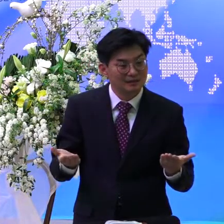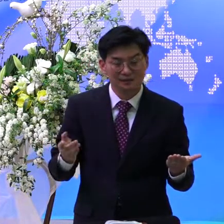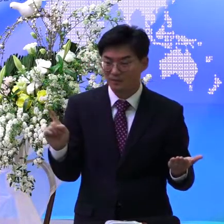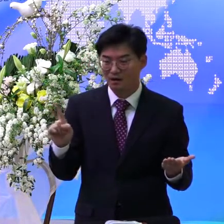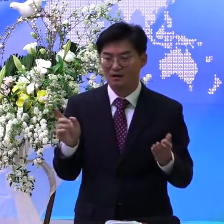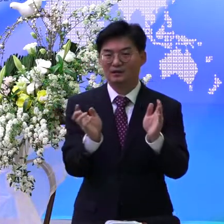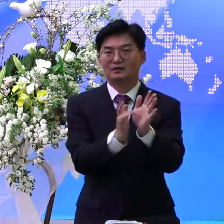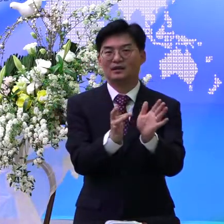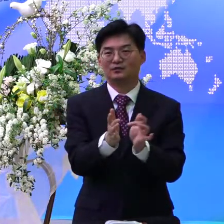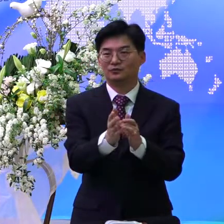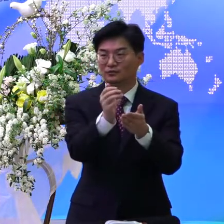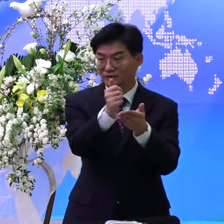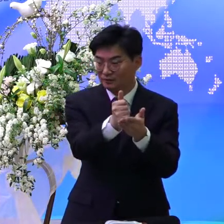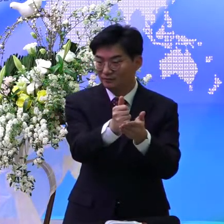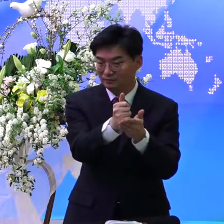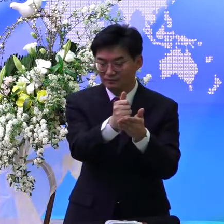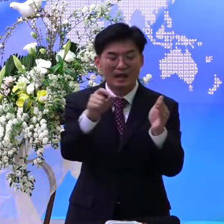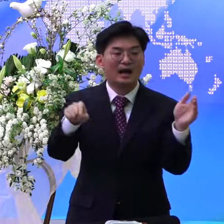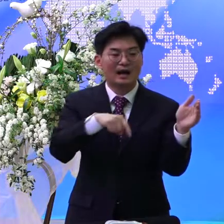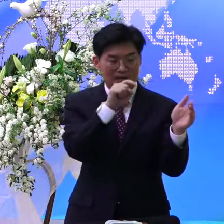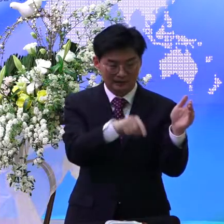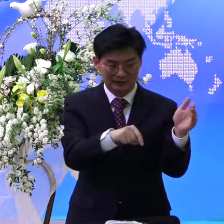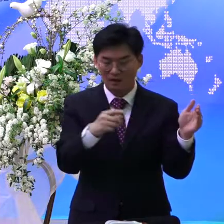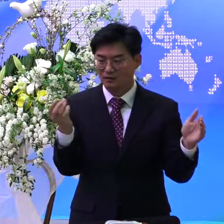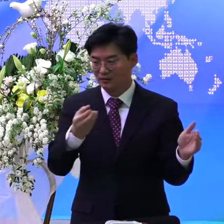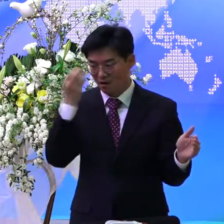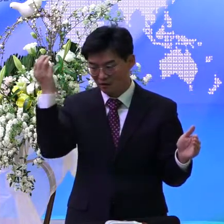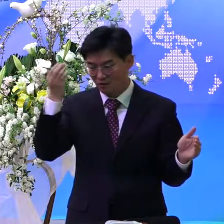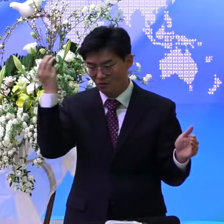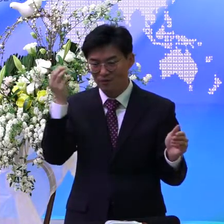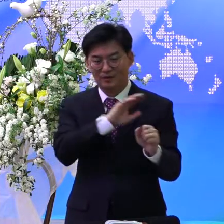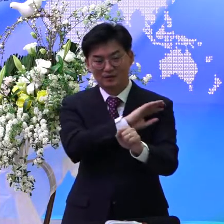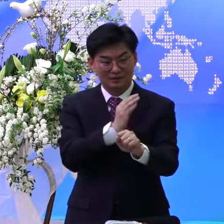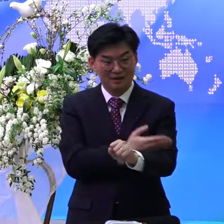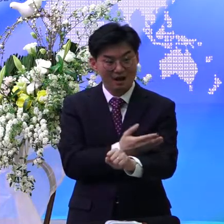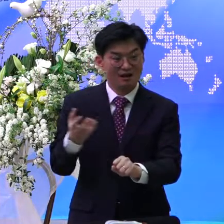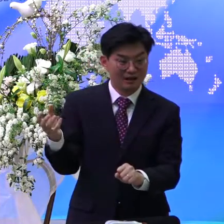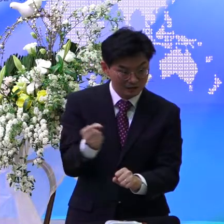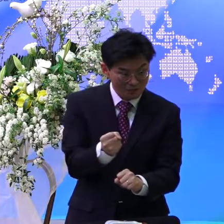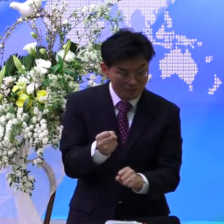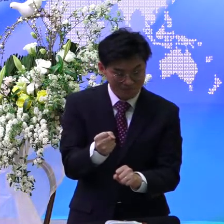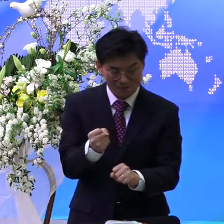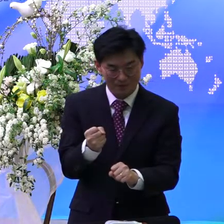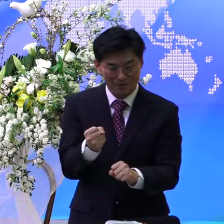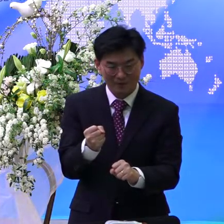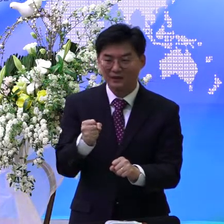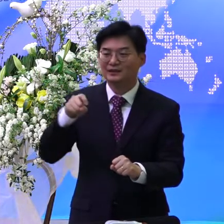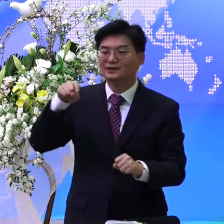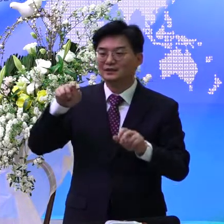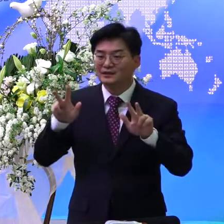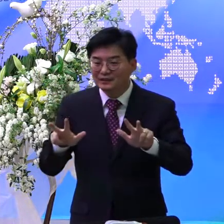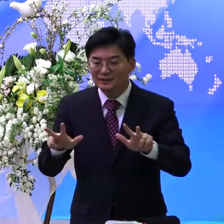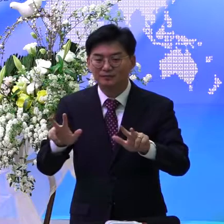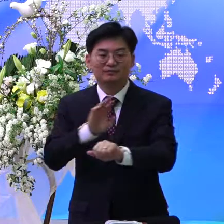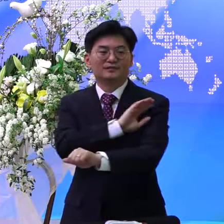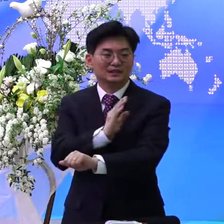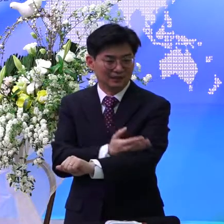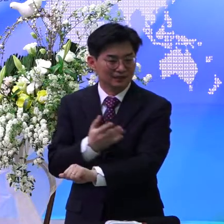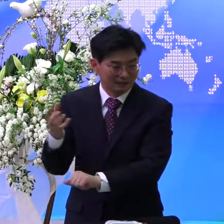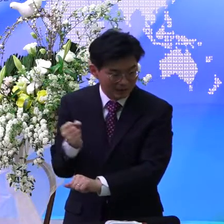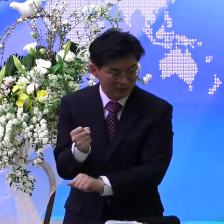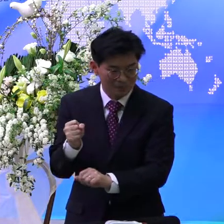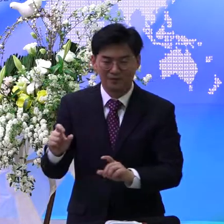예수 그리스도 안에서 성령의 권능으로 이 땅을 능력 있게 살아가는 것입니다.